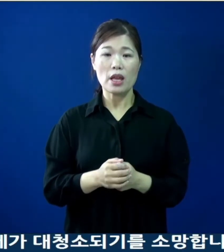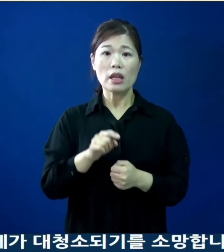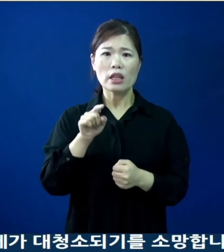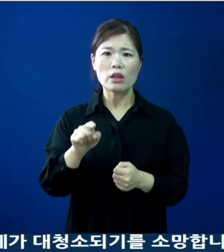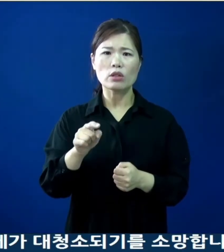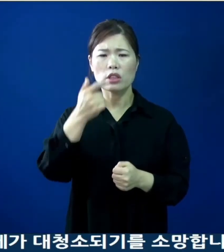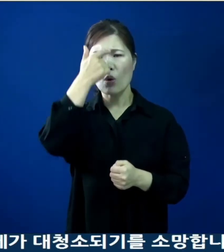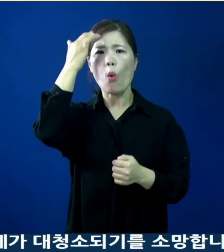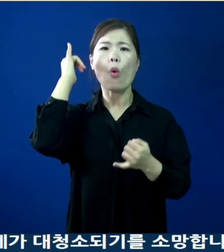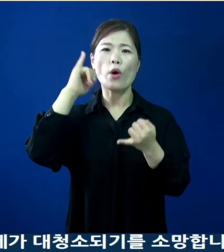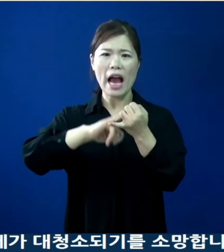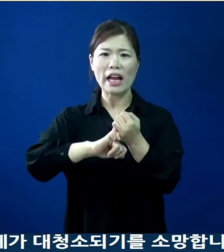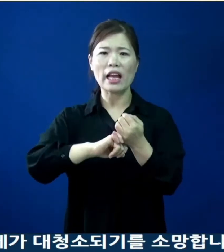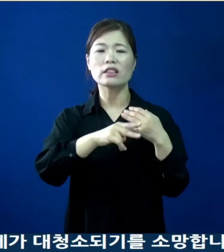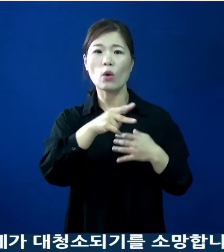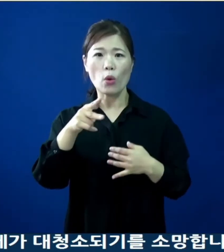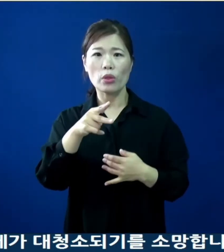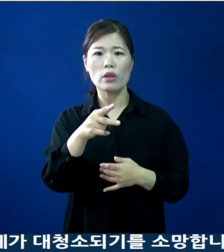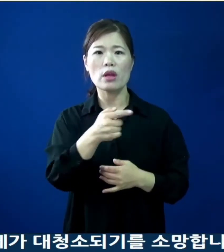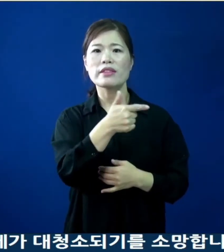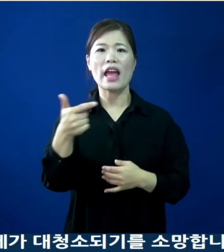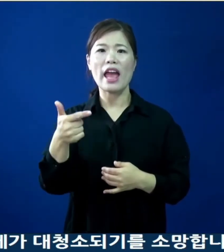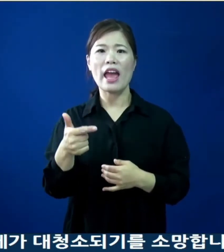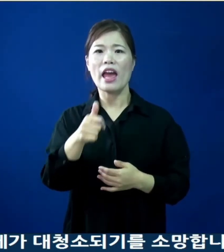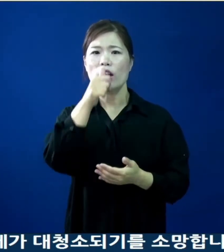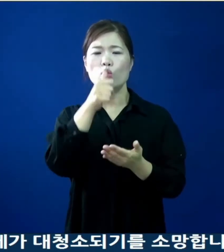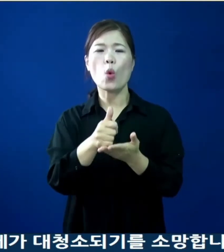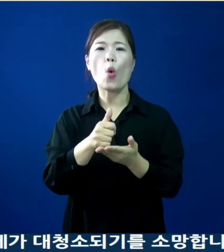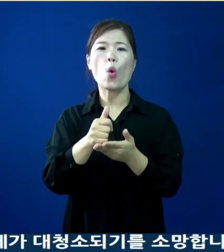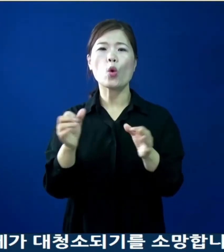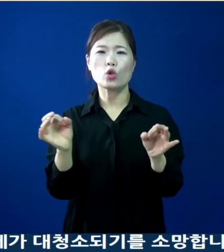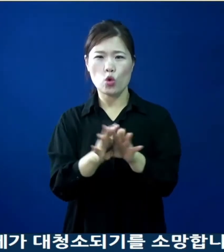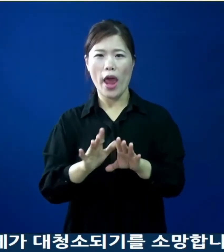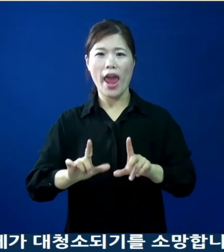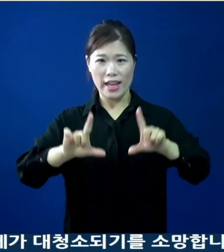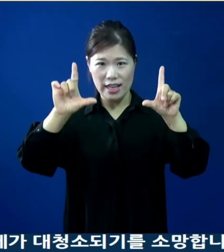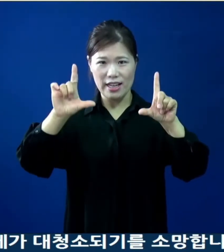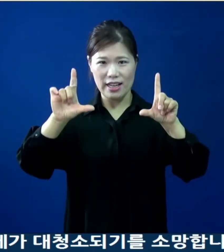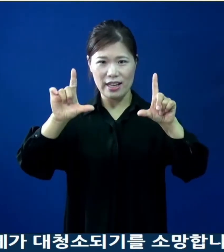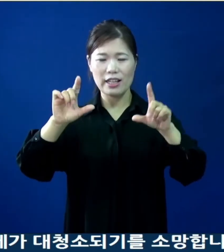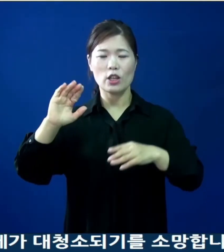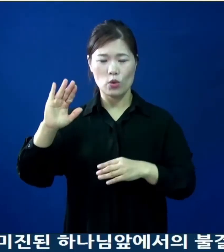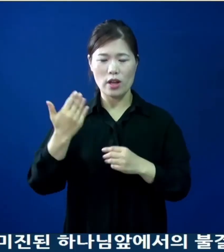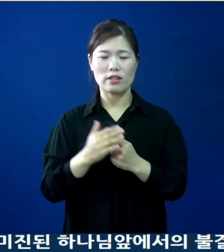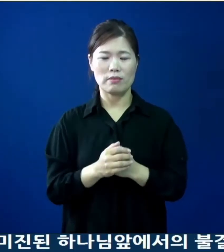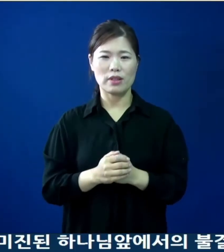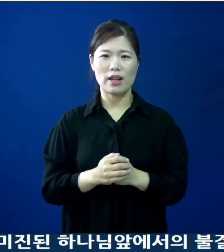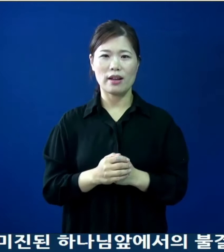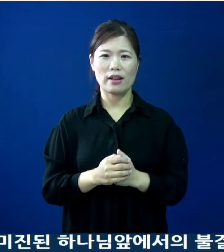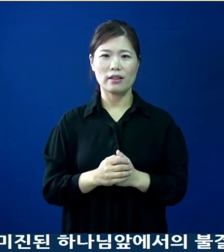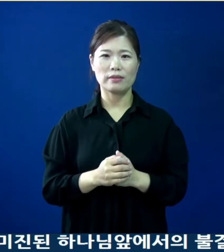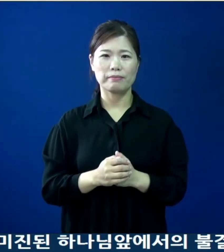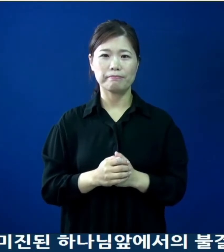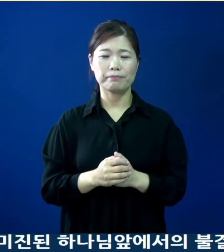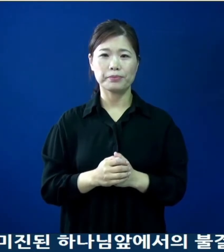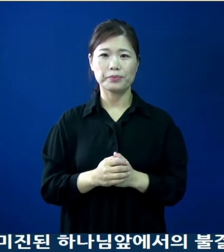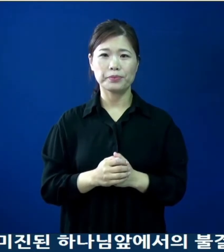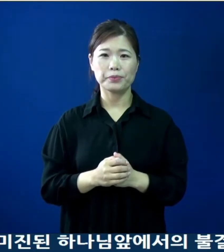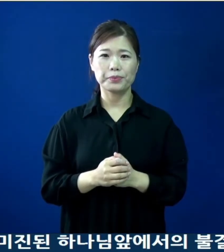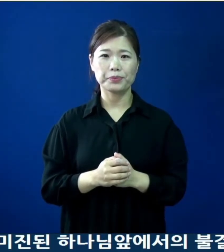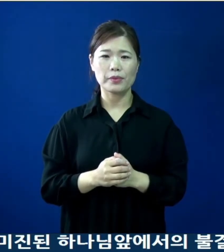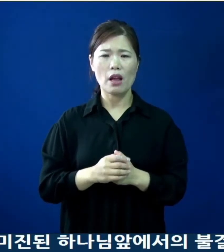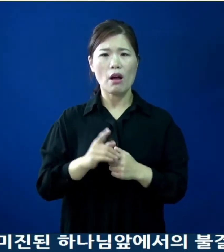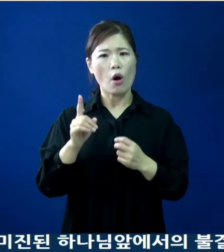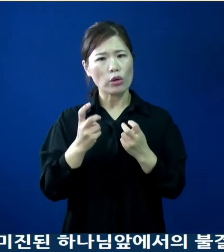그것이 구약에는 대속죄일이었고 오늘 우리에게 또 그날이 될 수 있기를 소망해 보는 겁니다.